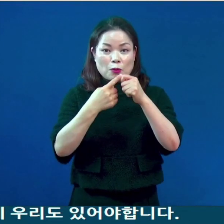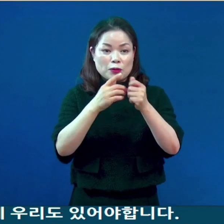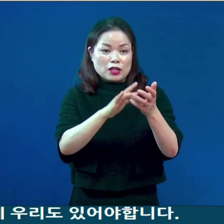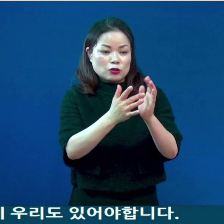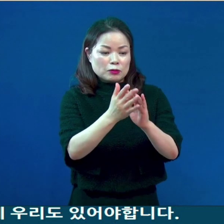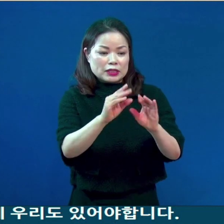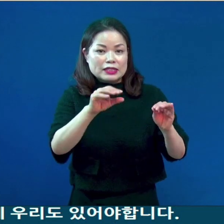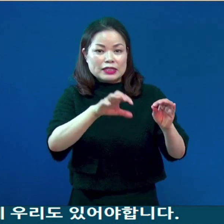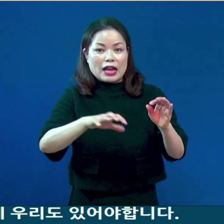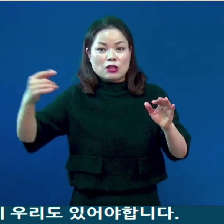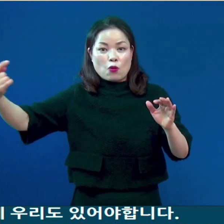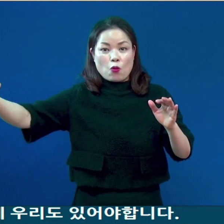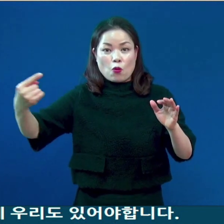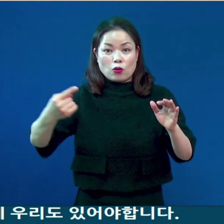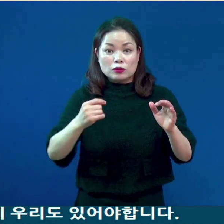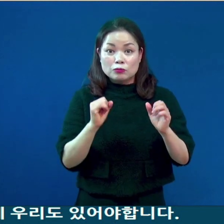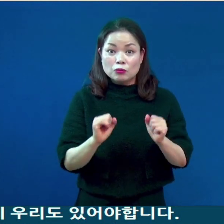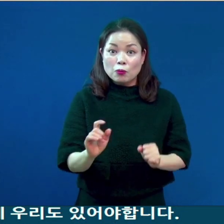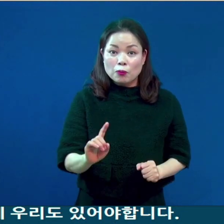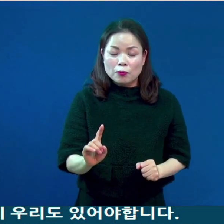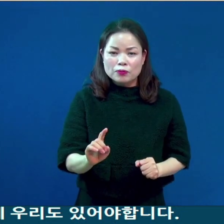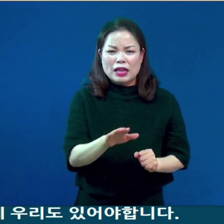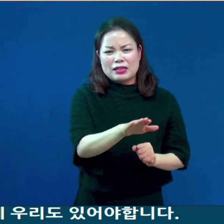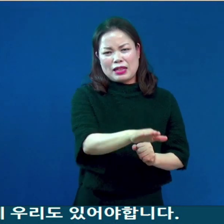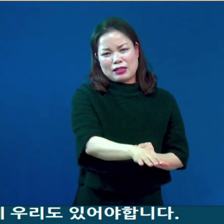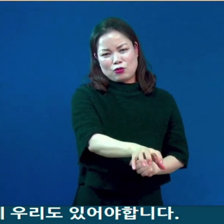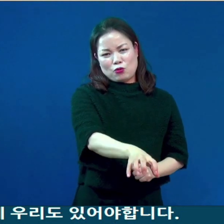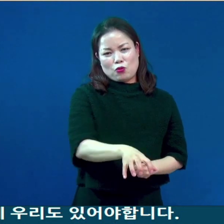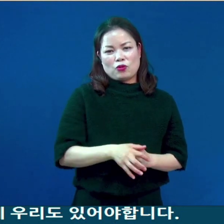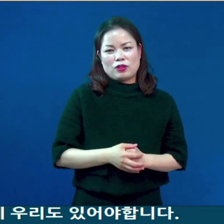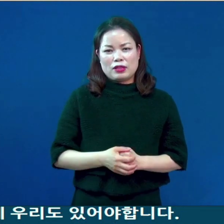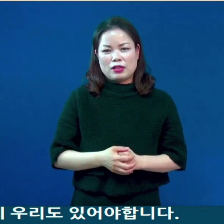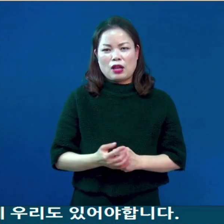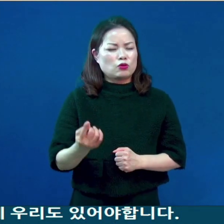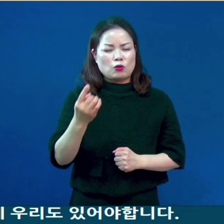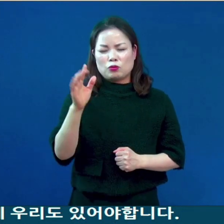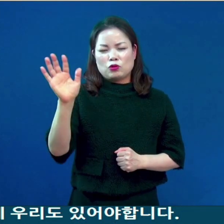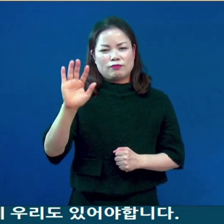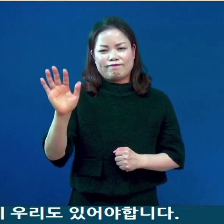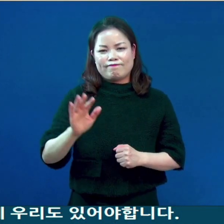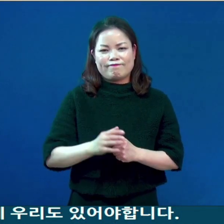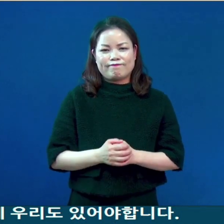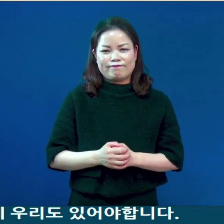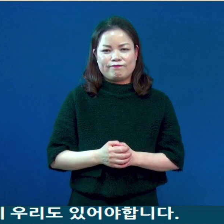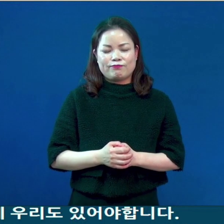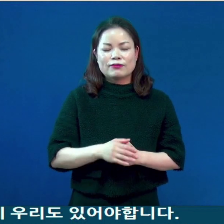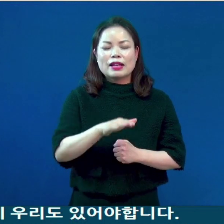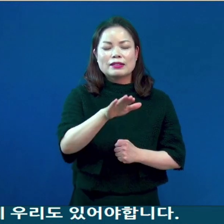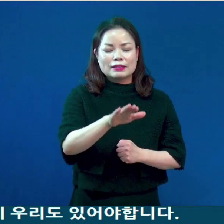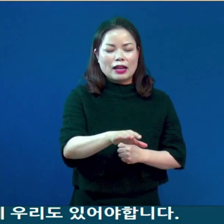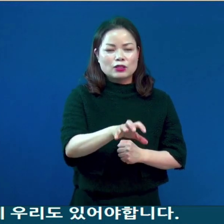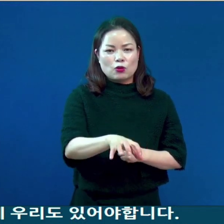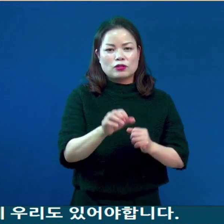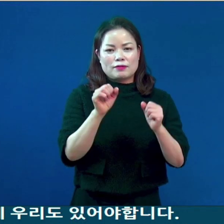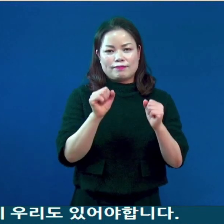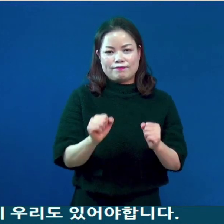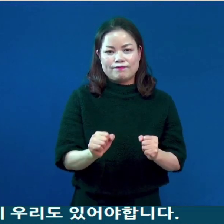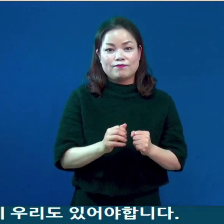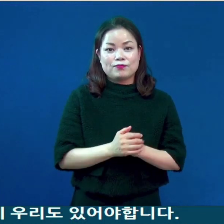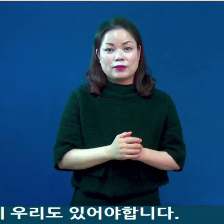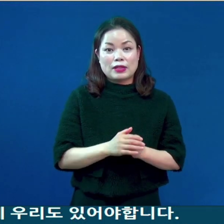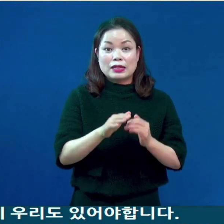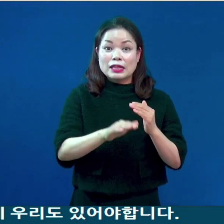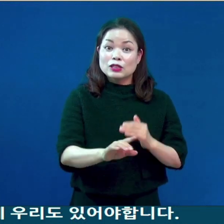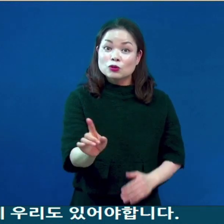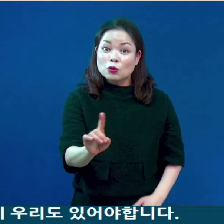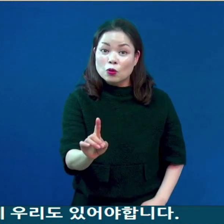예수님께서 이 땅에 오셨을 때 머문 곳이 어디입니까? 낮은 곳입니다. 높은 곳이 아닙니다. 낮은 곳에 머무셨죠. 그 낮은